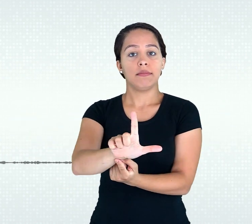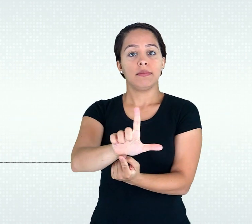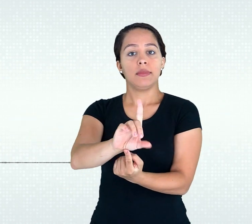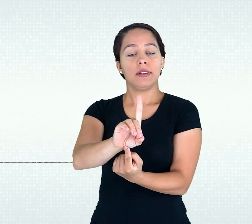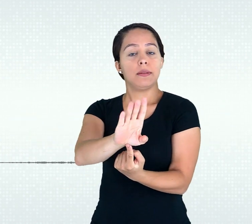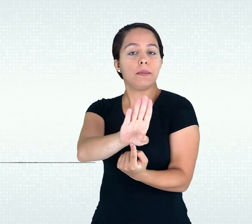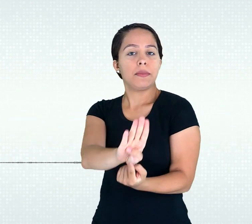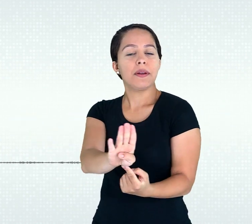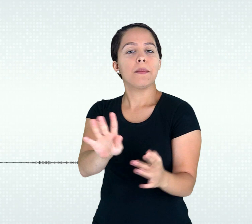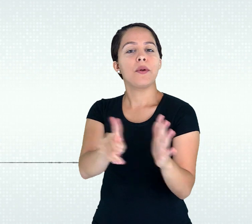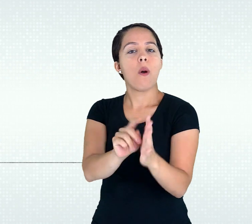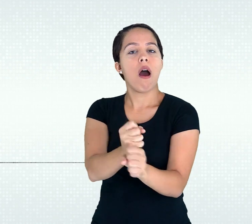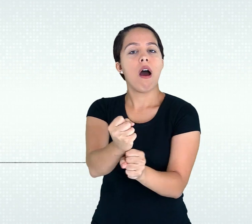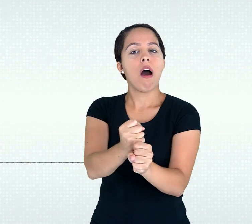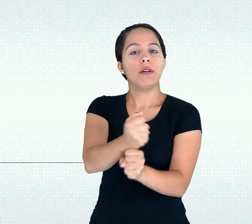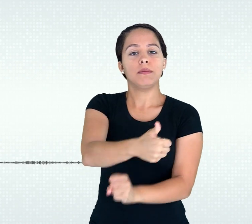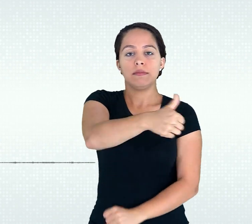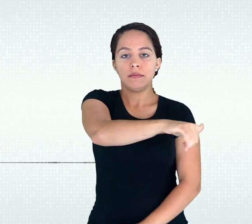1996